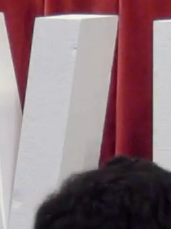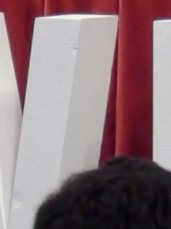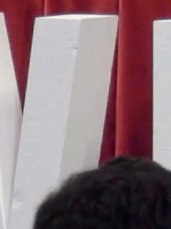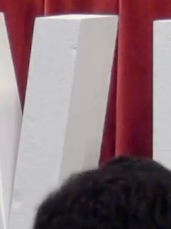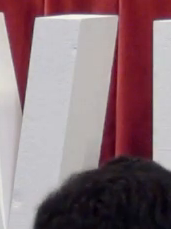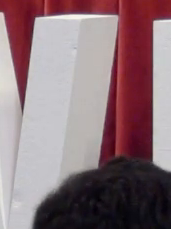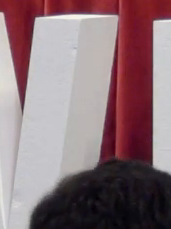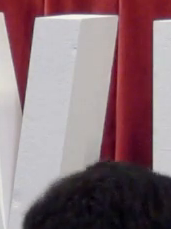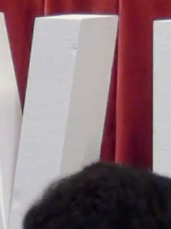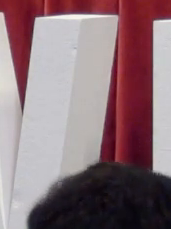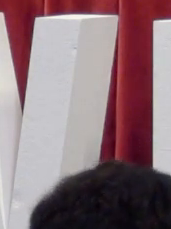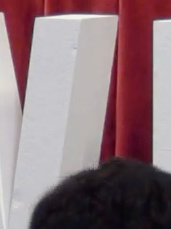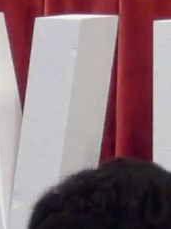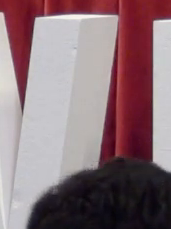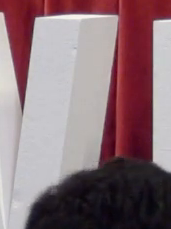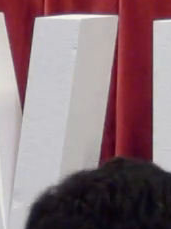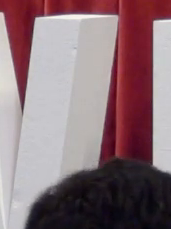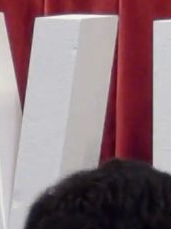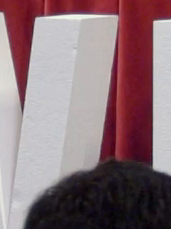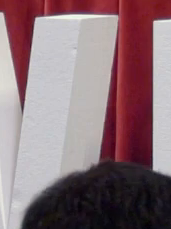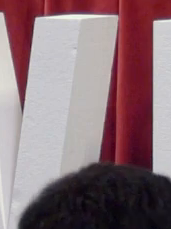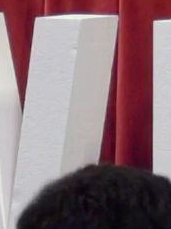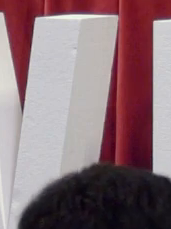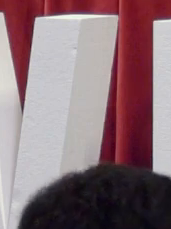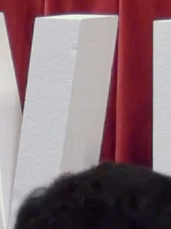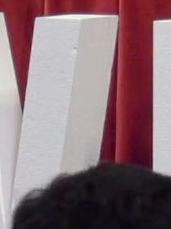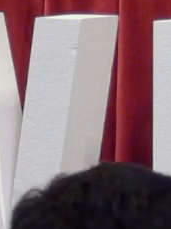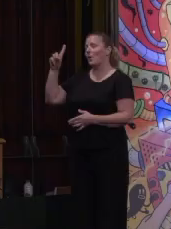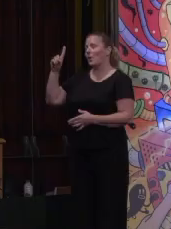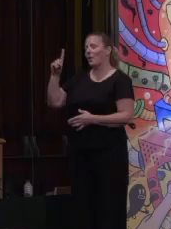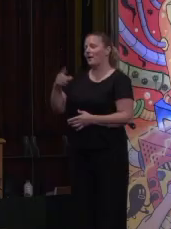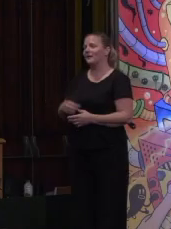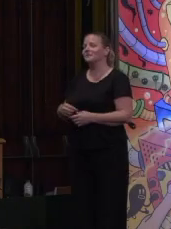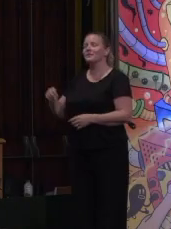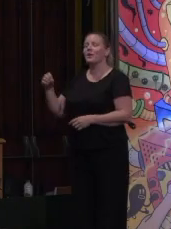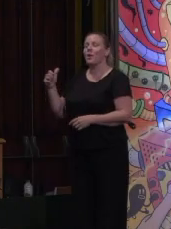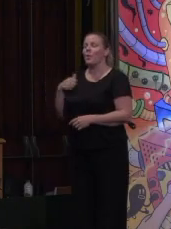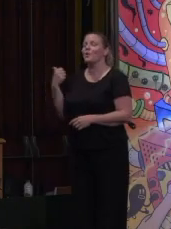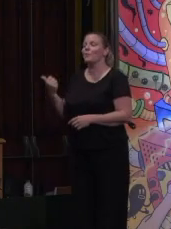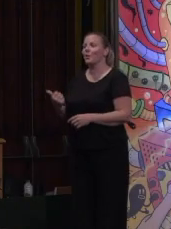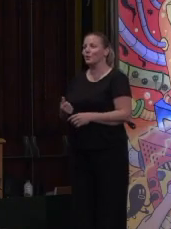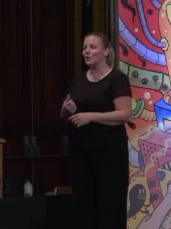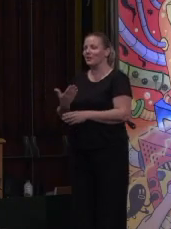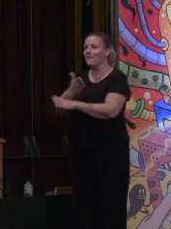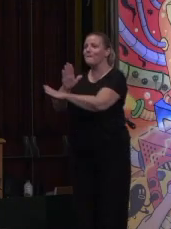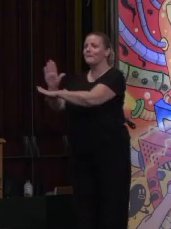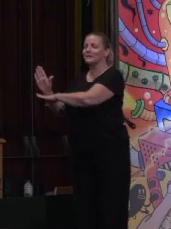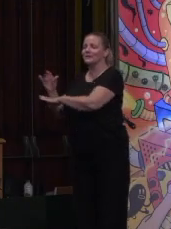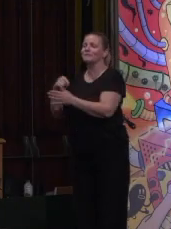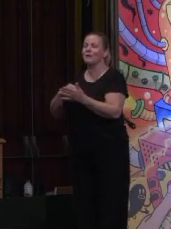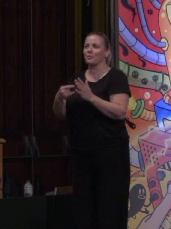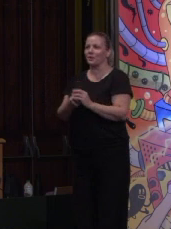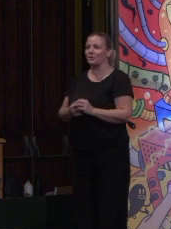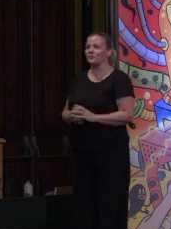Muchísimas gracias, porque gracias a WeirdMarket hemos tenido esta oportunidad de dar visibilidad al proyecto. Y con vuestra atención y vuestro